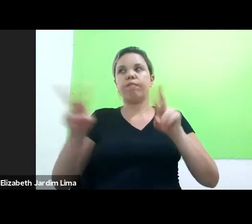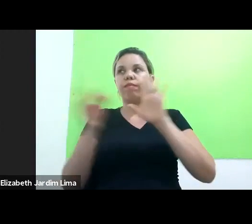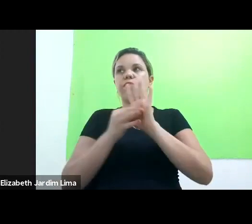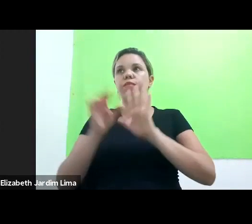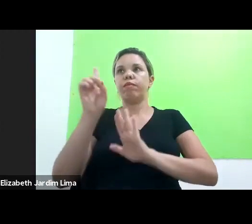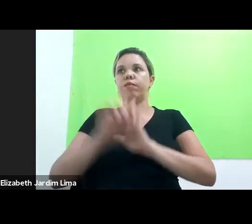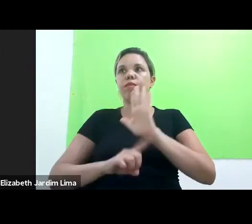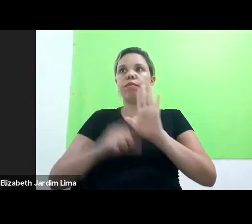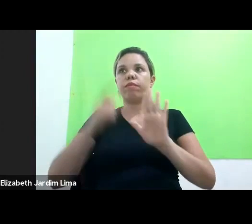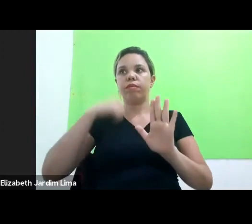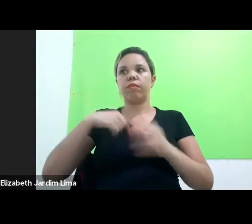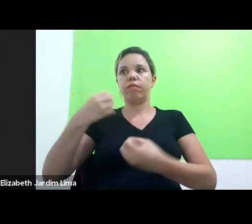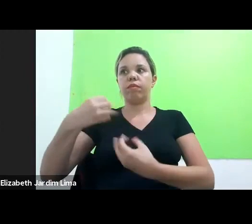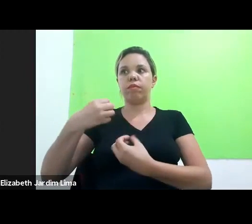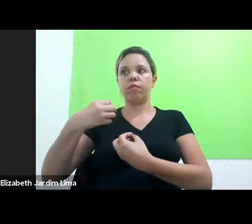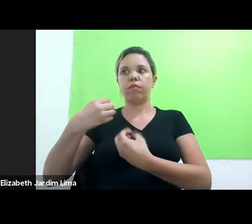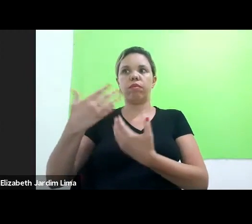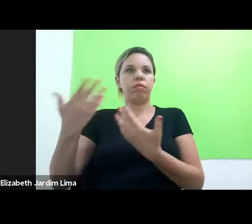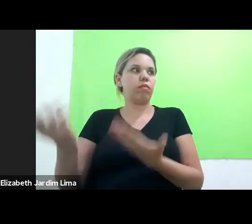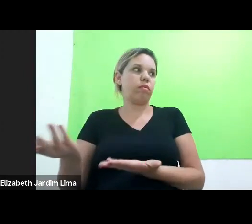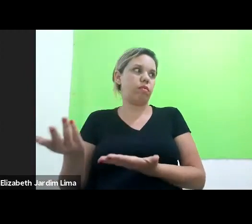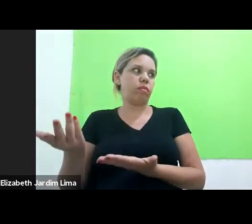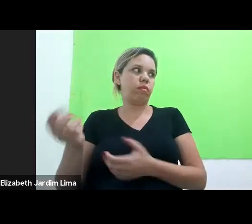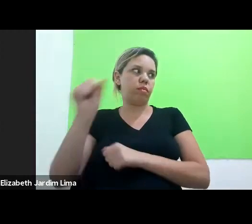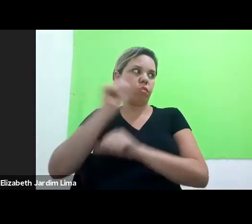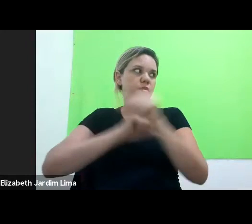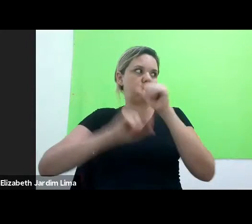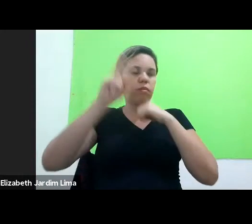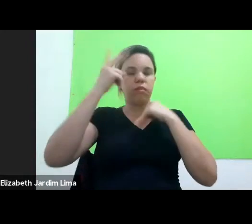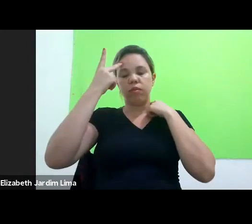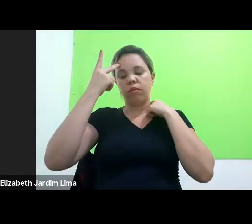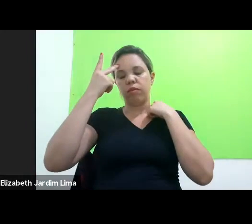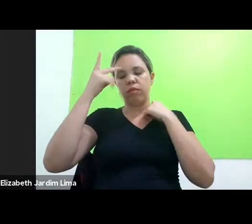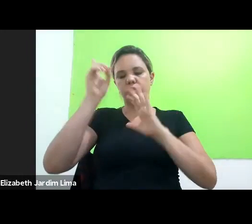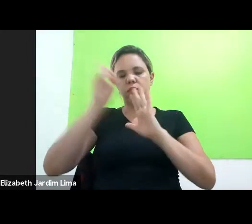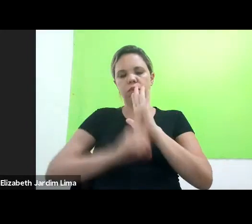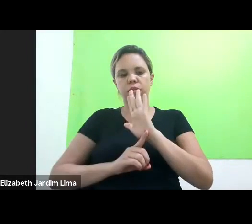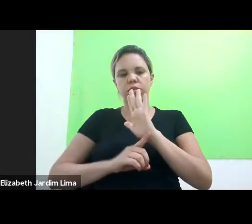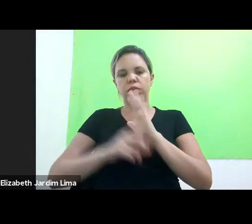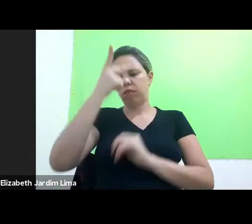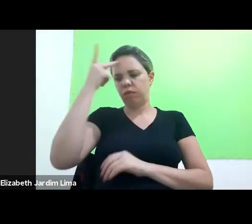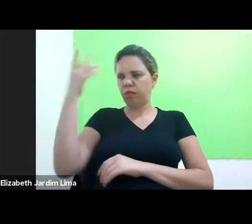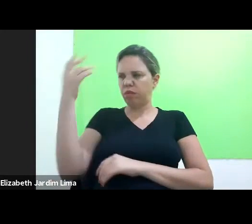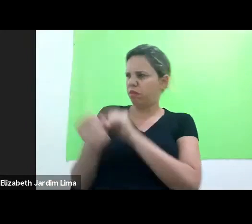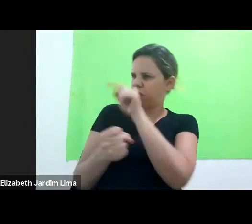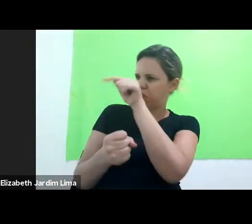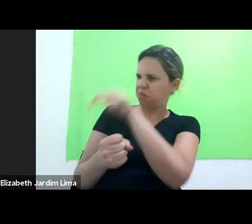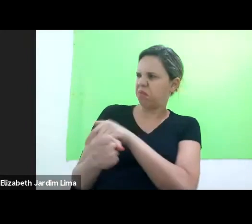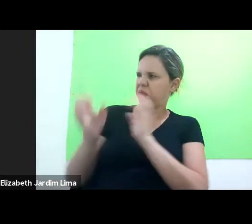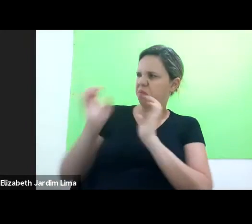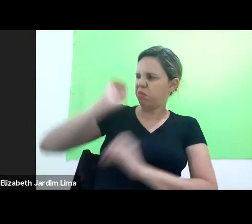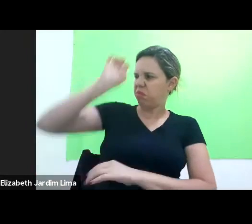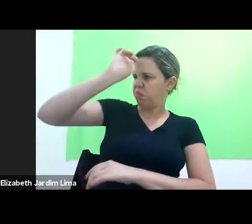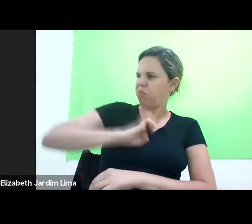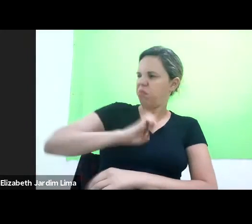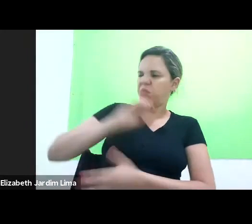era me ensinado. Ou seja, eu converter esse direito branco, eurocêntrico, insuficiente